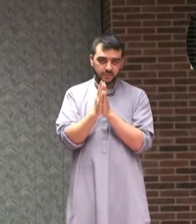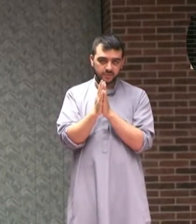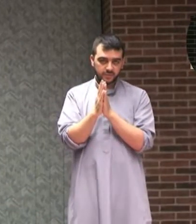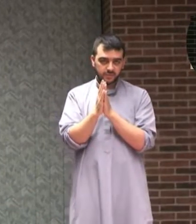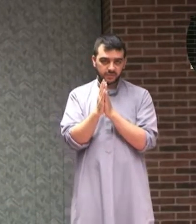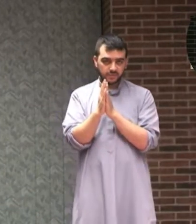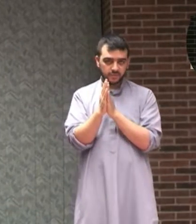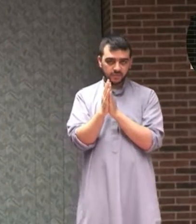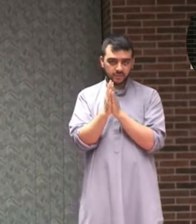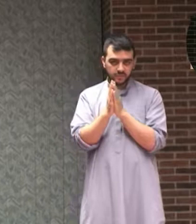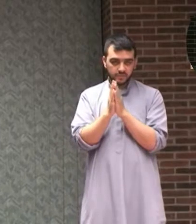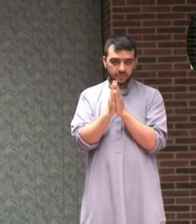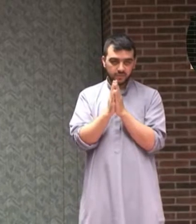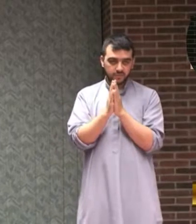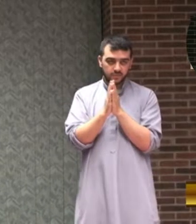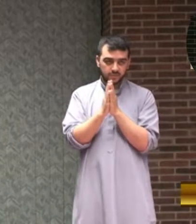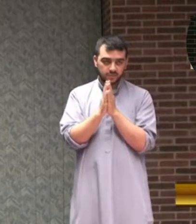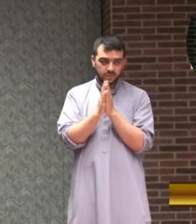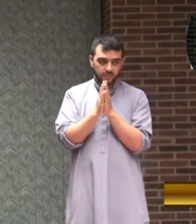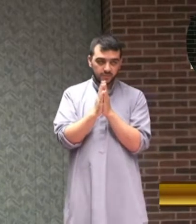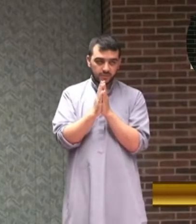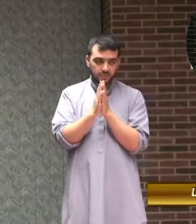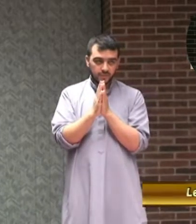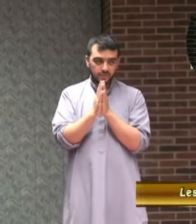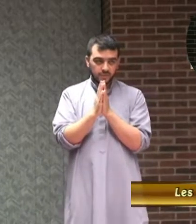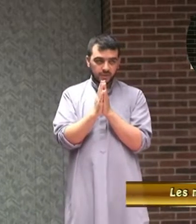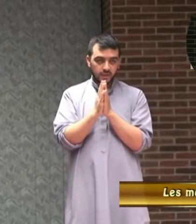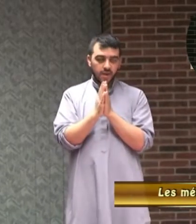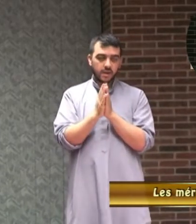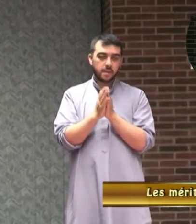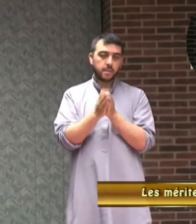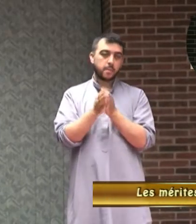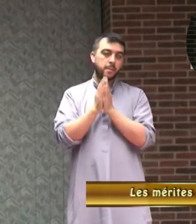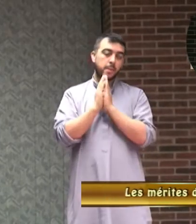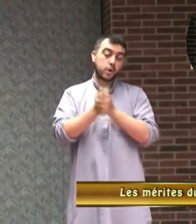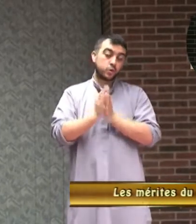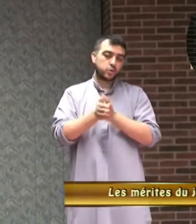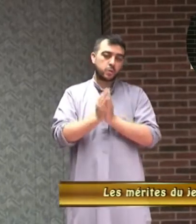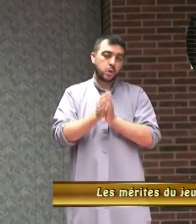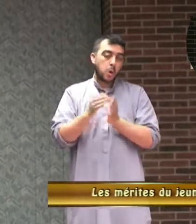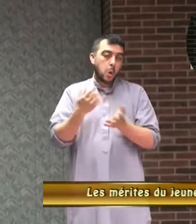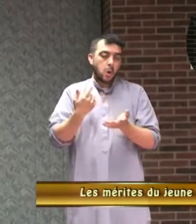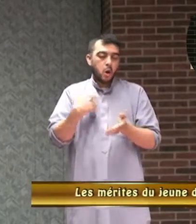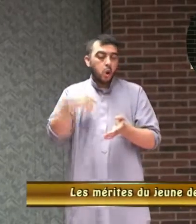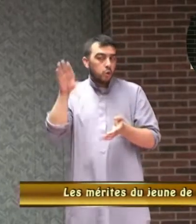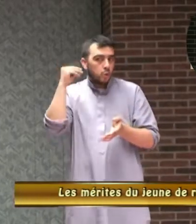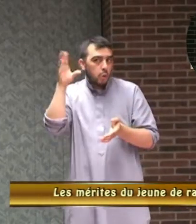Ceux de qui nous a éloignés un certain discours.